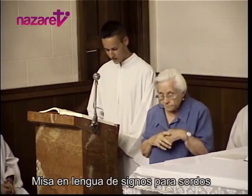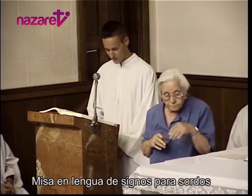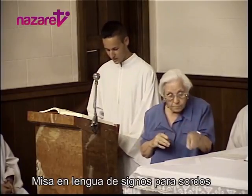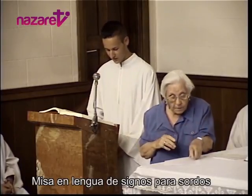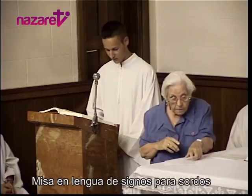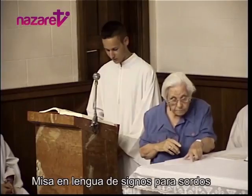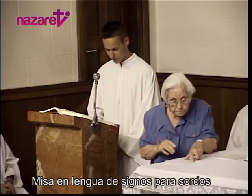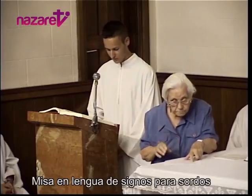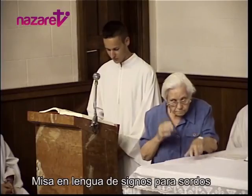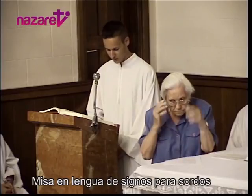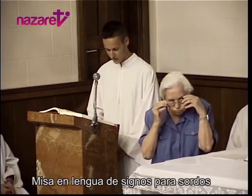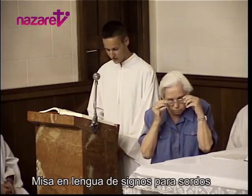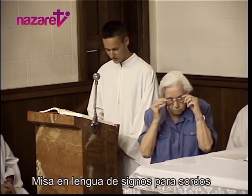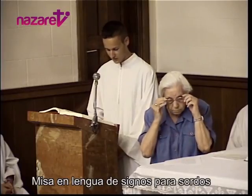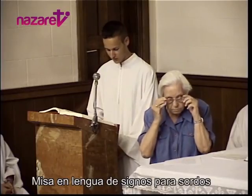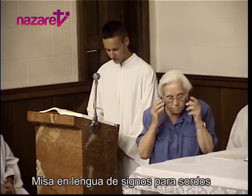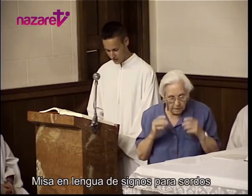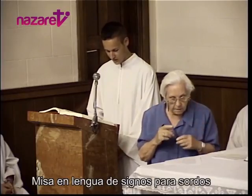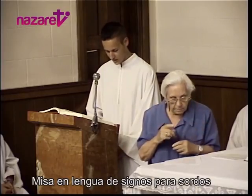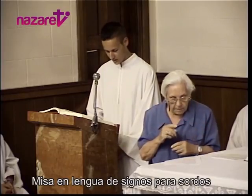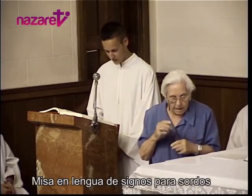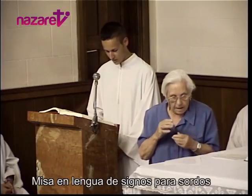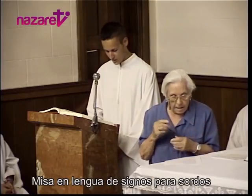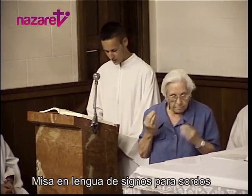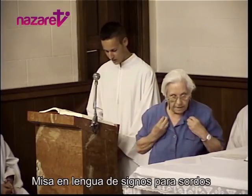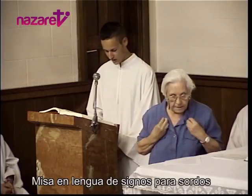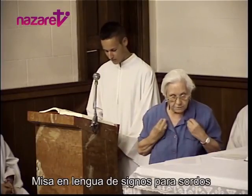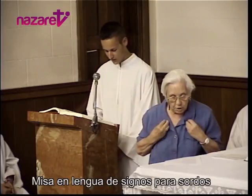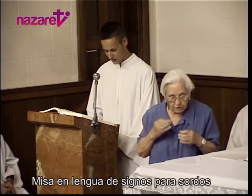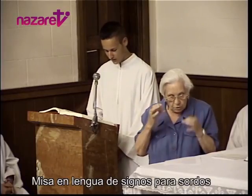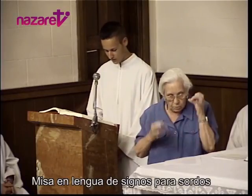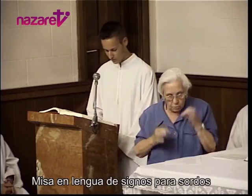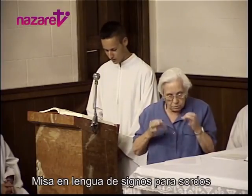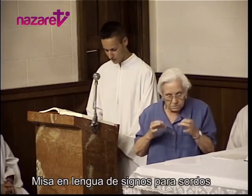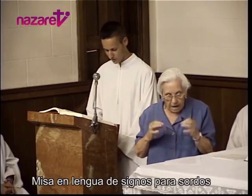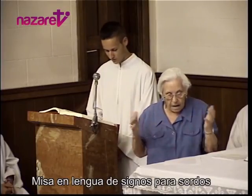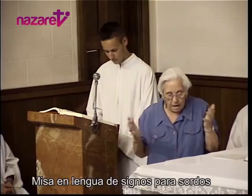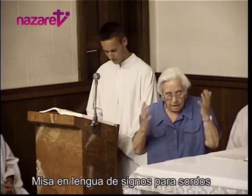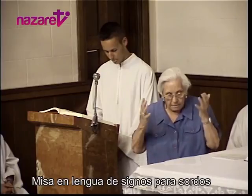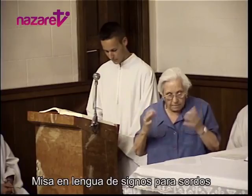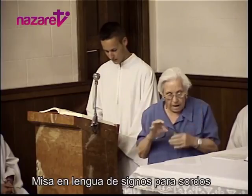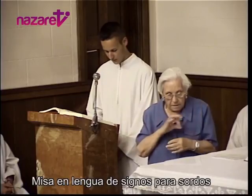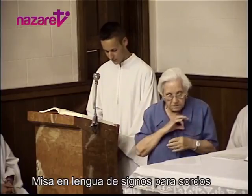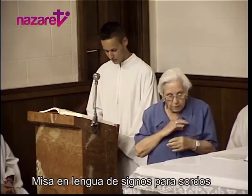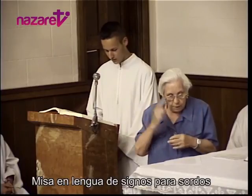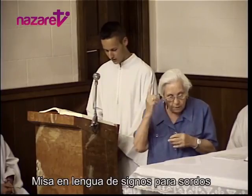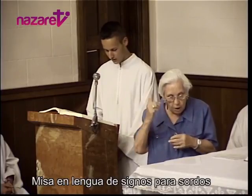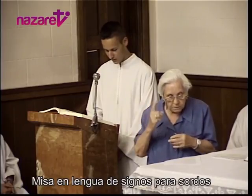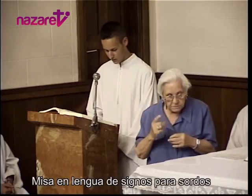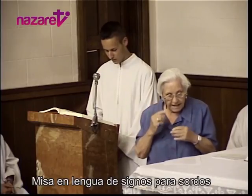Aclamad, justos, al Señor, que merece la alabanza de los buenos. Dichosa la nación